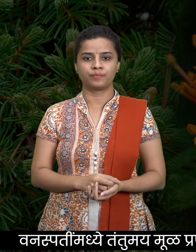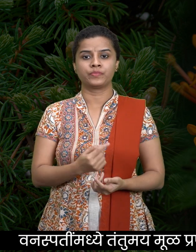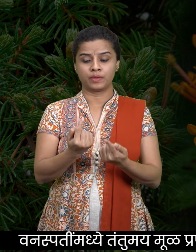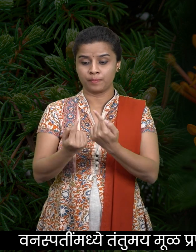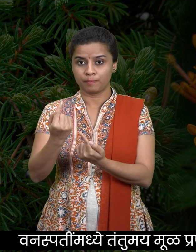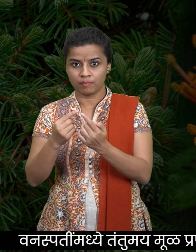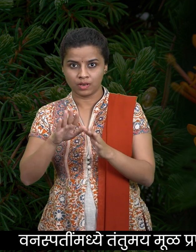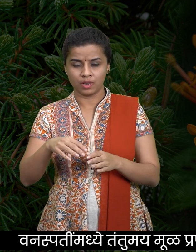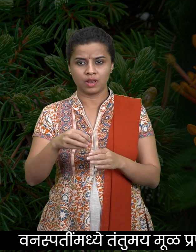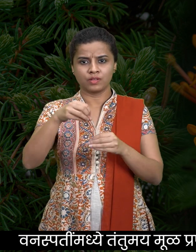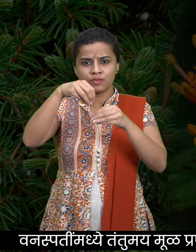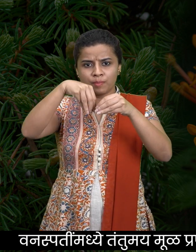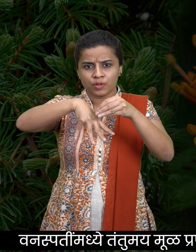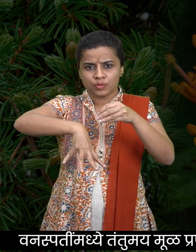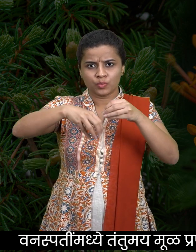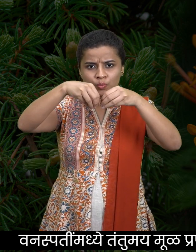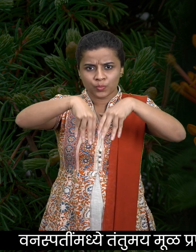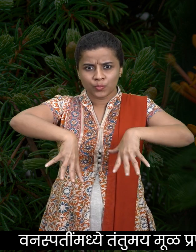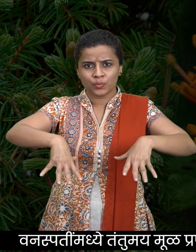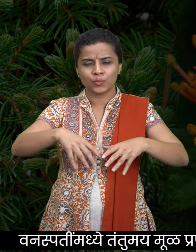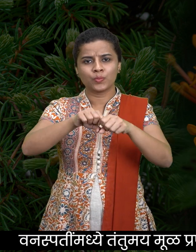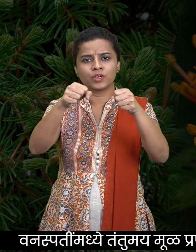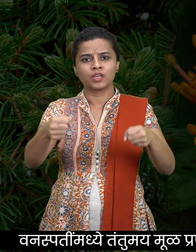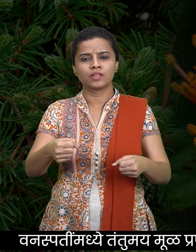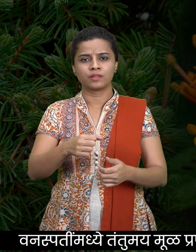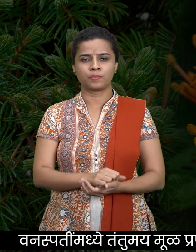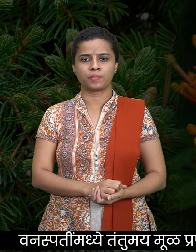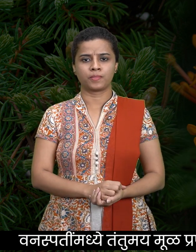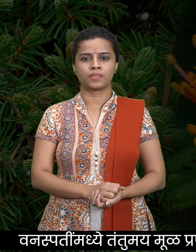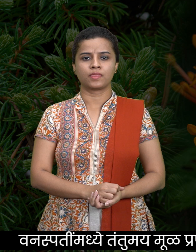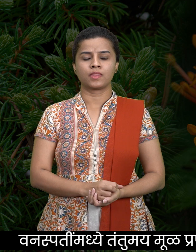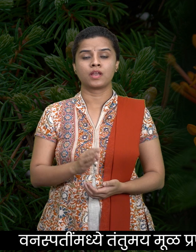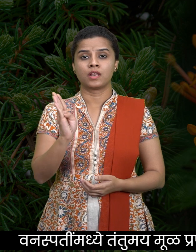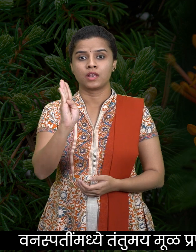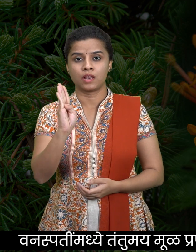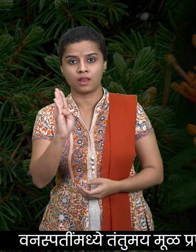वनस्पतीमध्ये तंतुमय मूळ प्रणाली असते आणि पाने समांतर वायू विजन असतात.